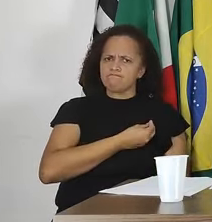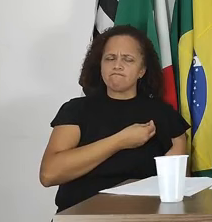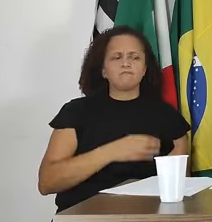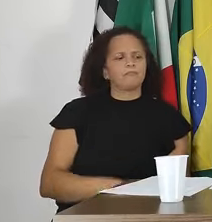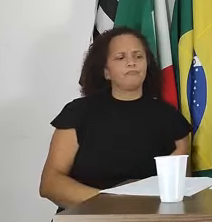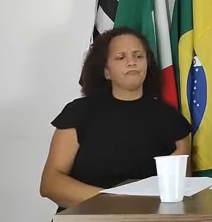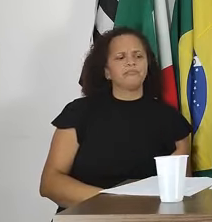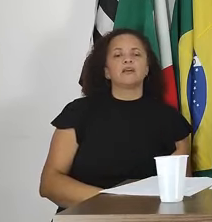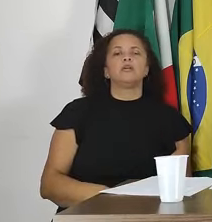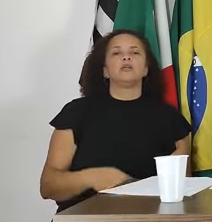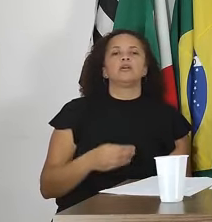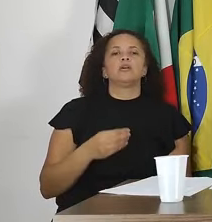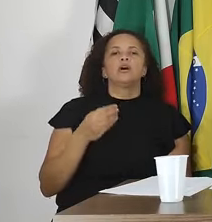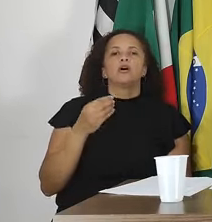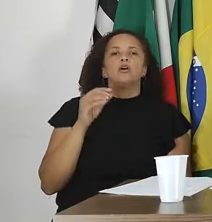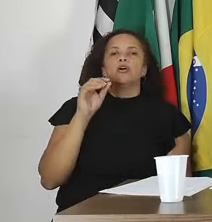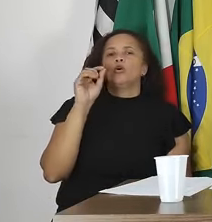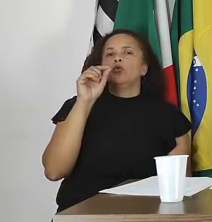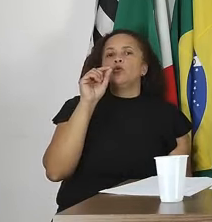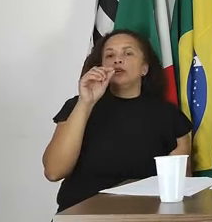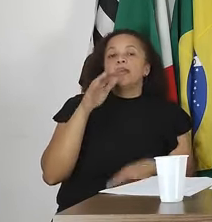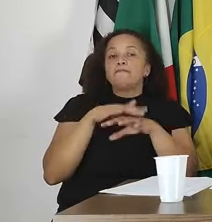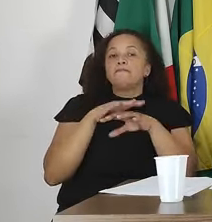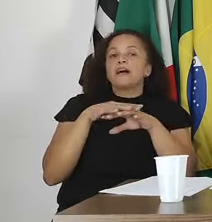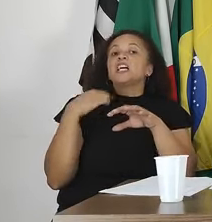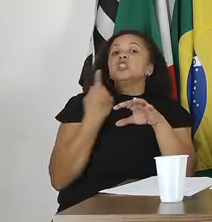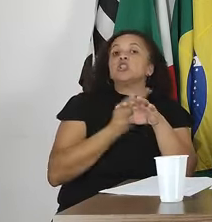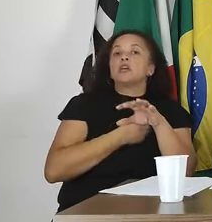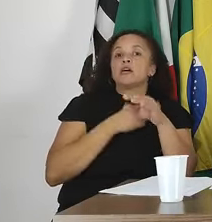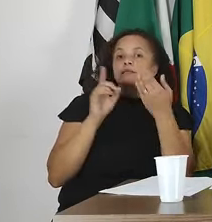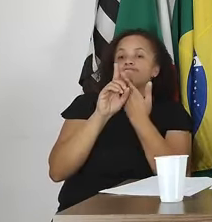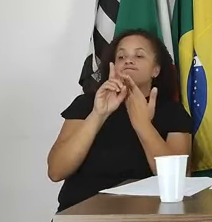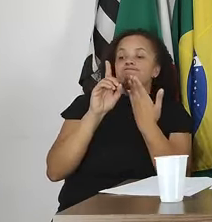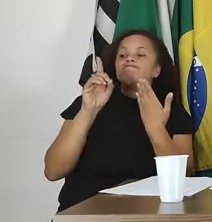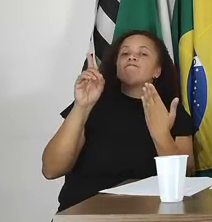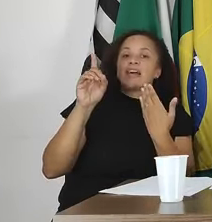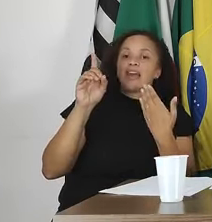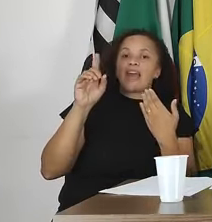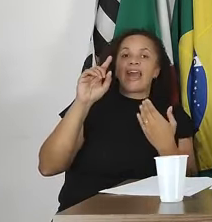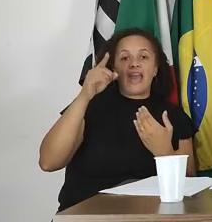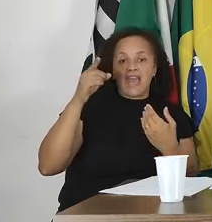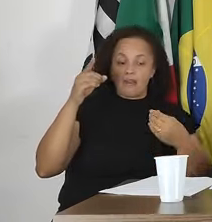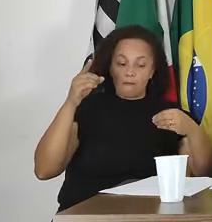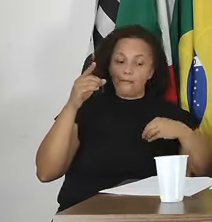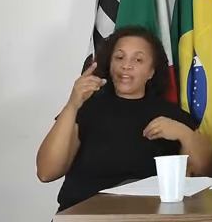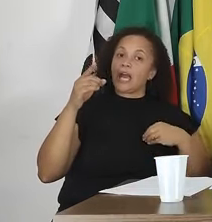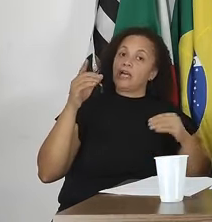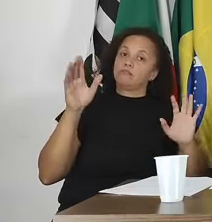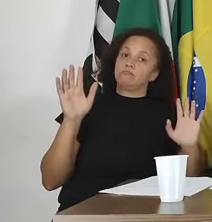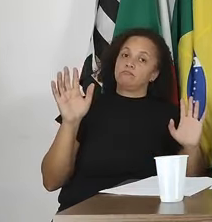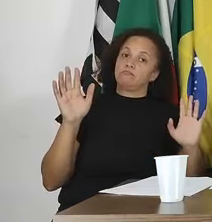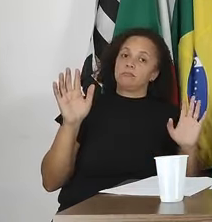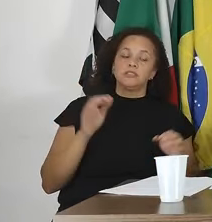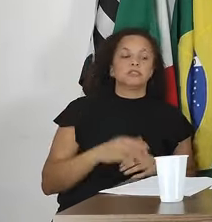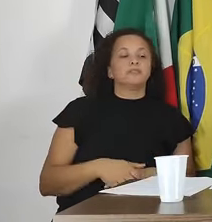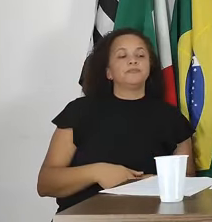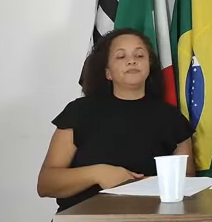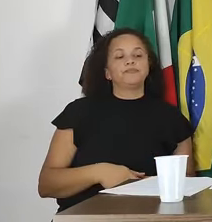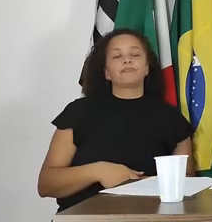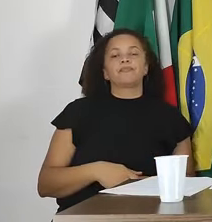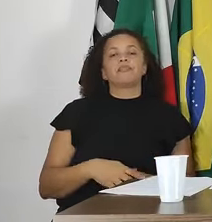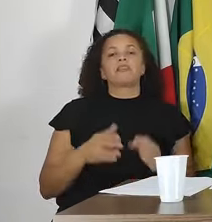faz separação de nós com Deus é o pecado. Então, ele fala aqui, ó, ele instrui a igreja, porque